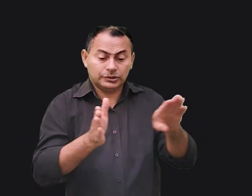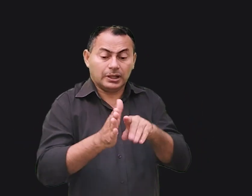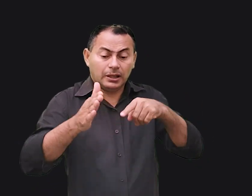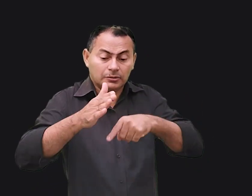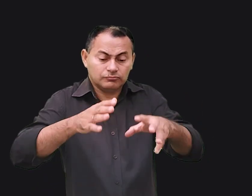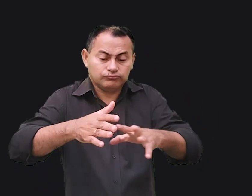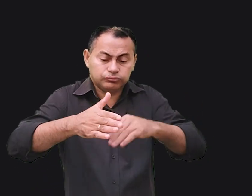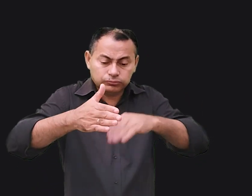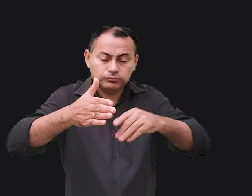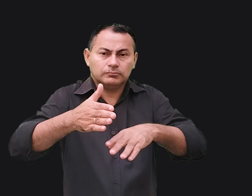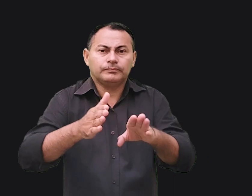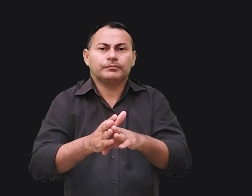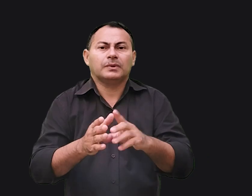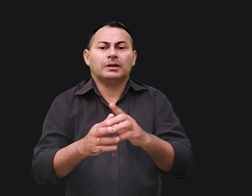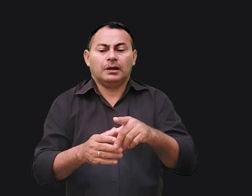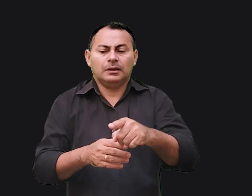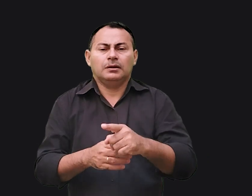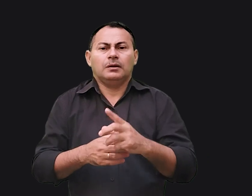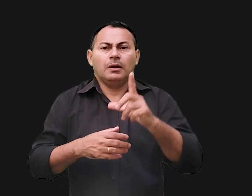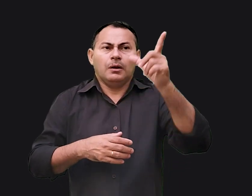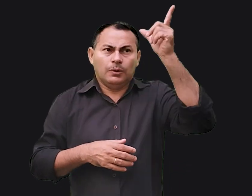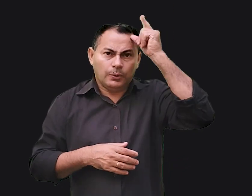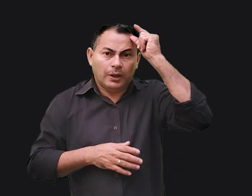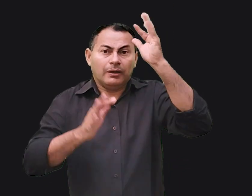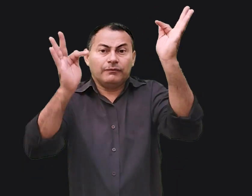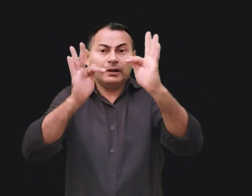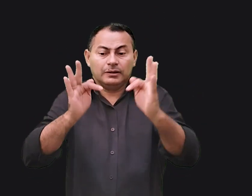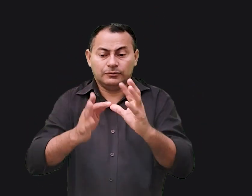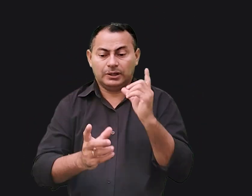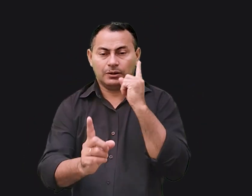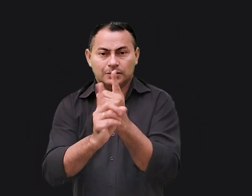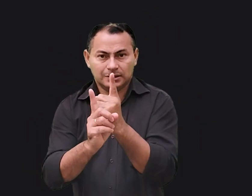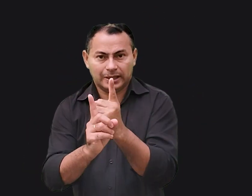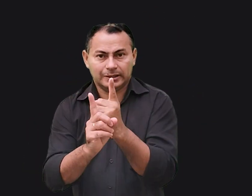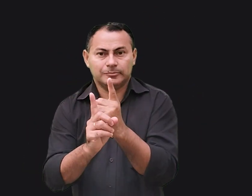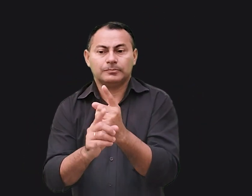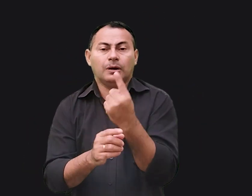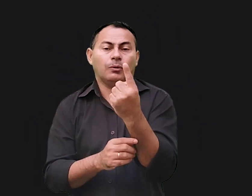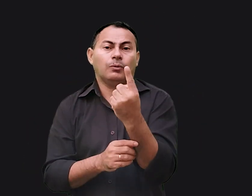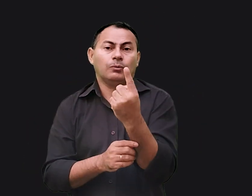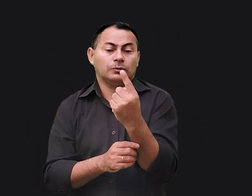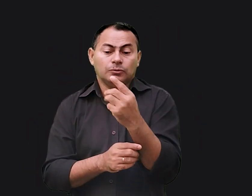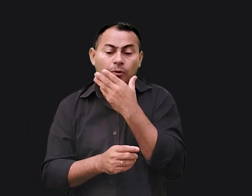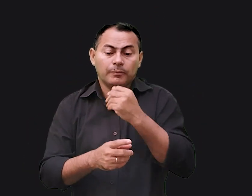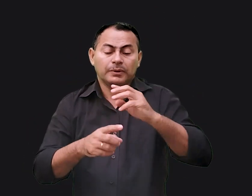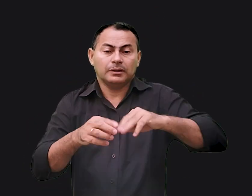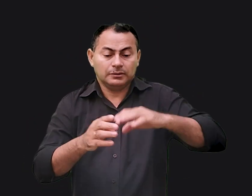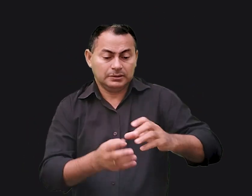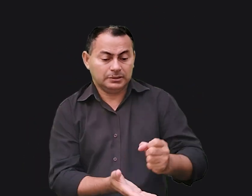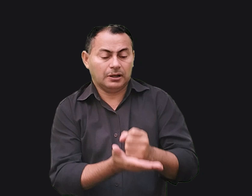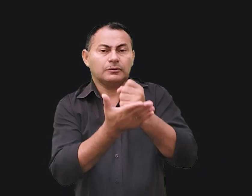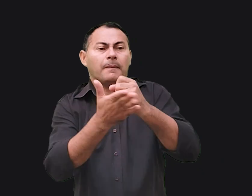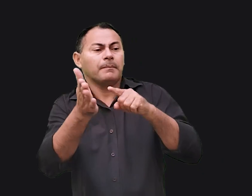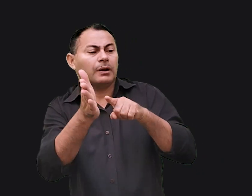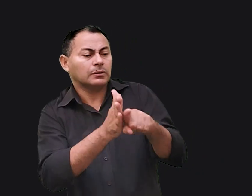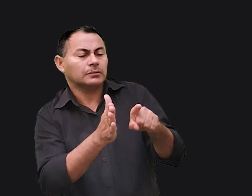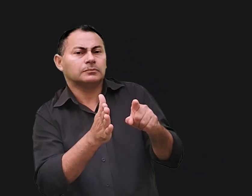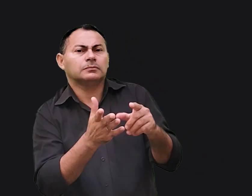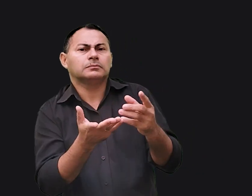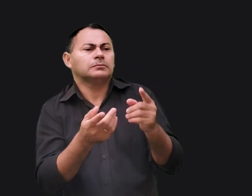chegar até eles. Eles ficaram aliviados e felizes quando foram encontrados. Um dos mineiros resgatados perguntou: